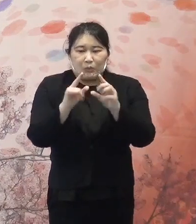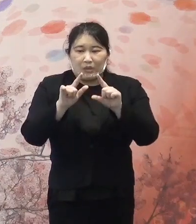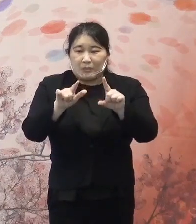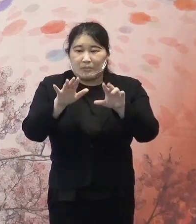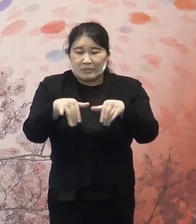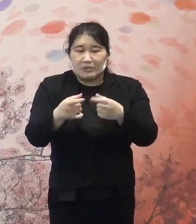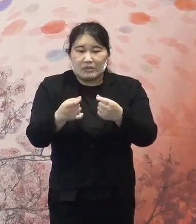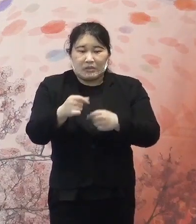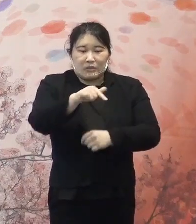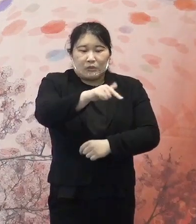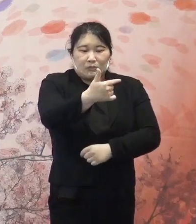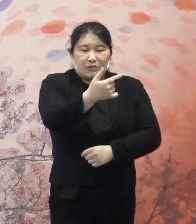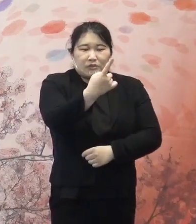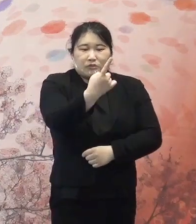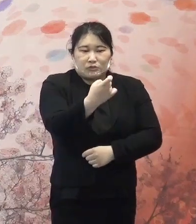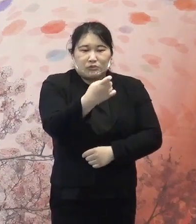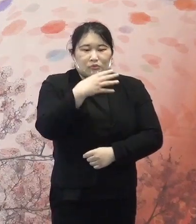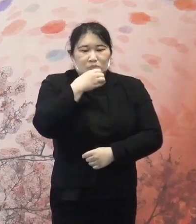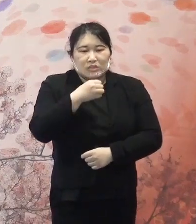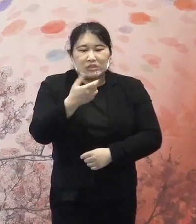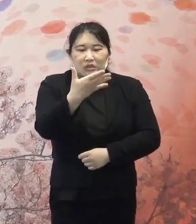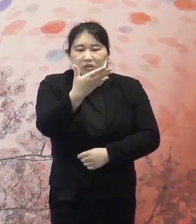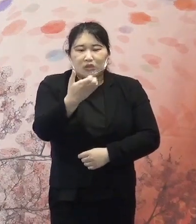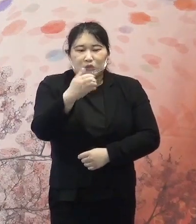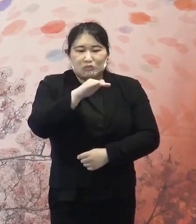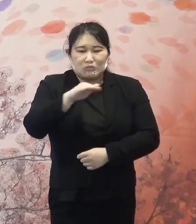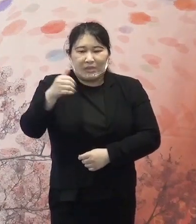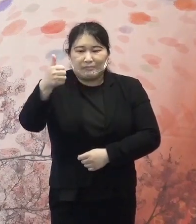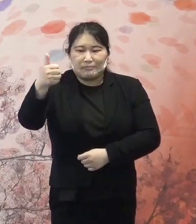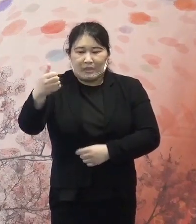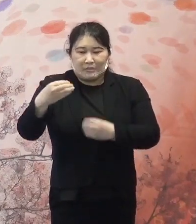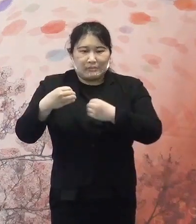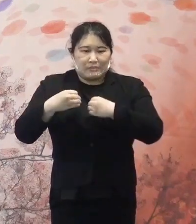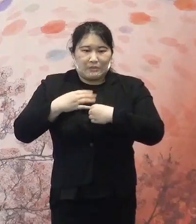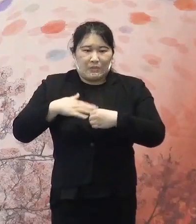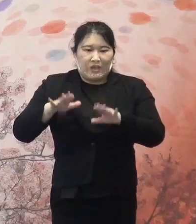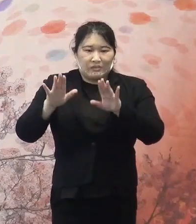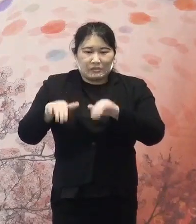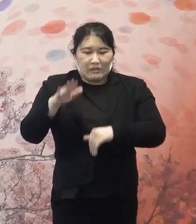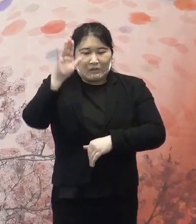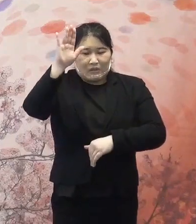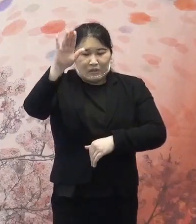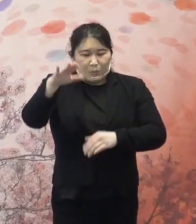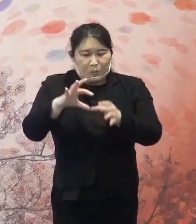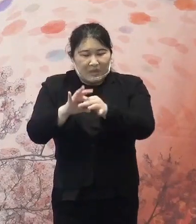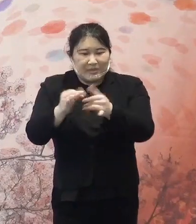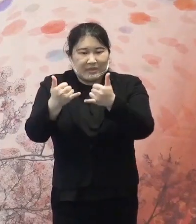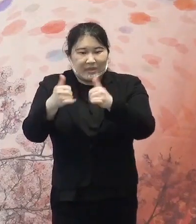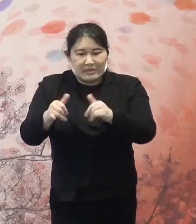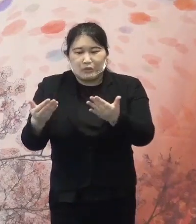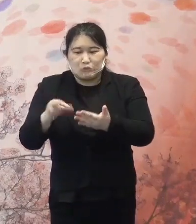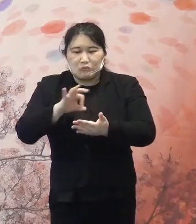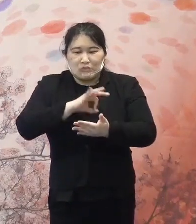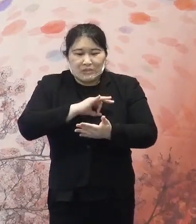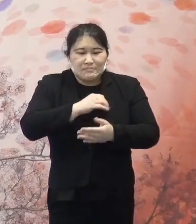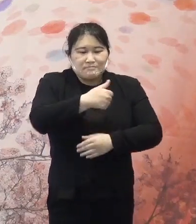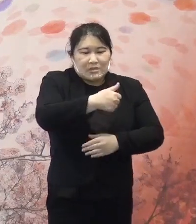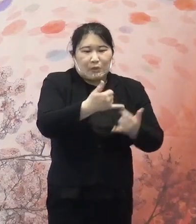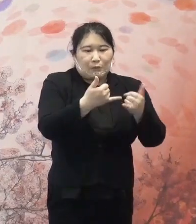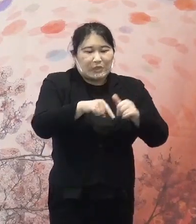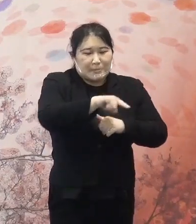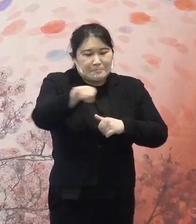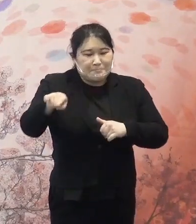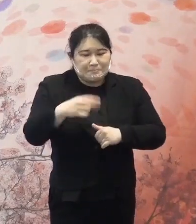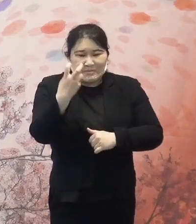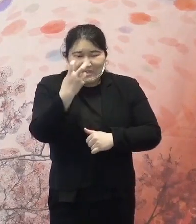り610例目、90代の男性の方の発症がありまして、その施設の関係者、職員や利用者を検査進めたところ